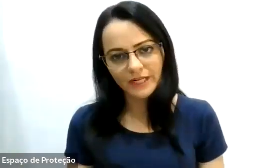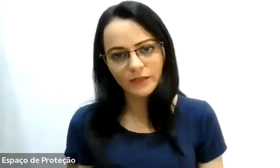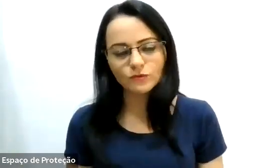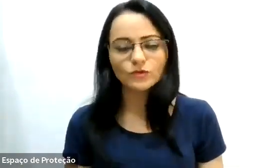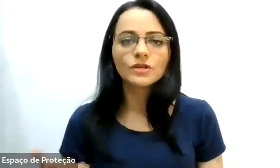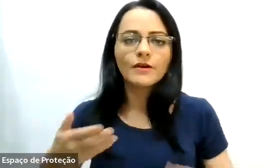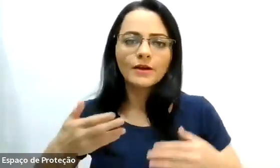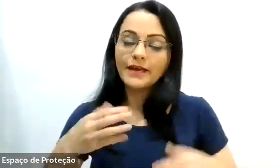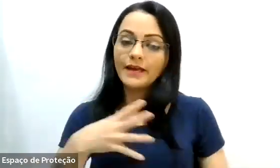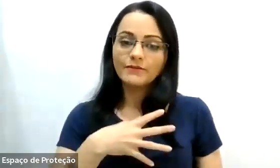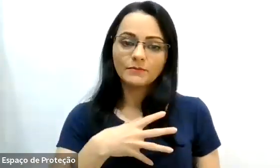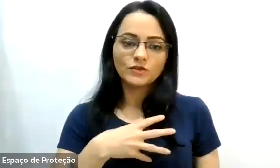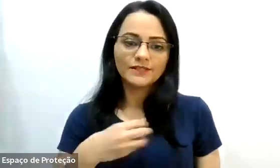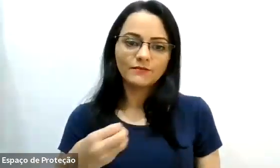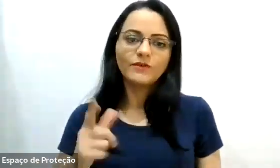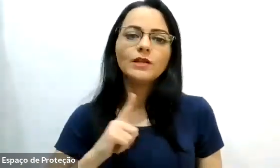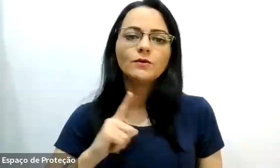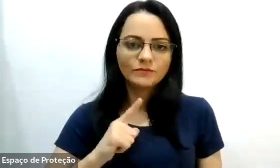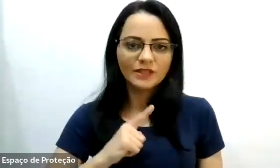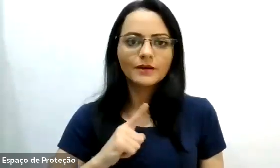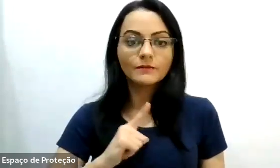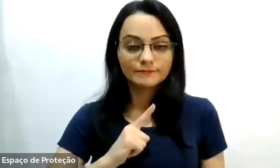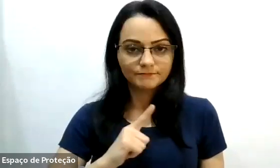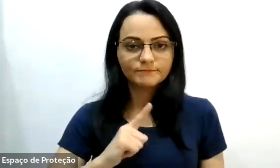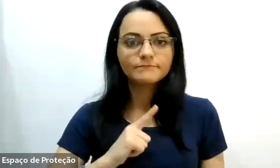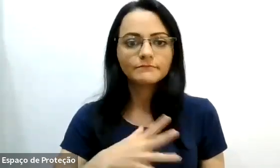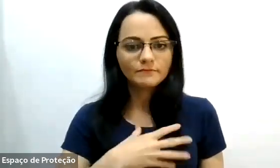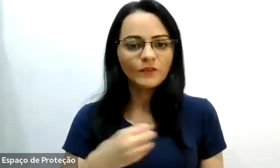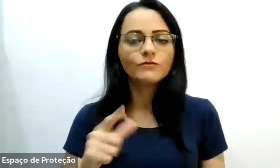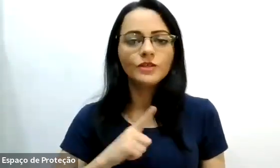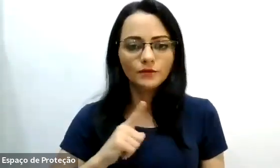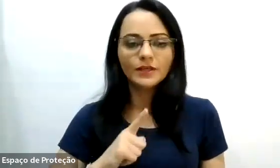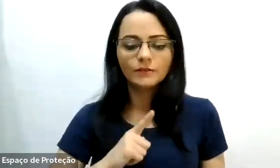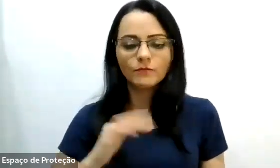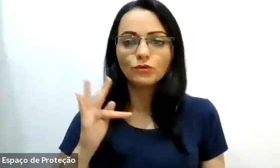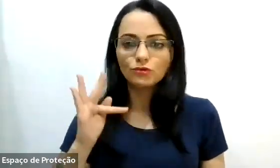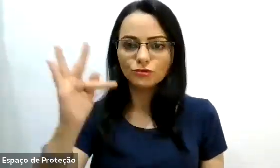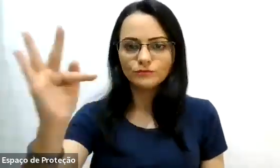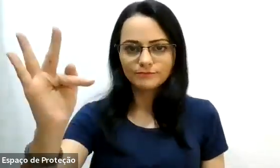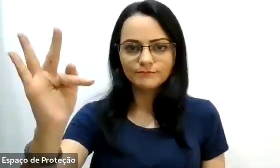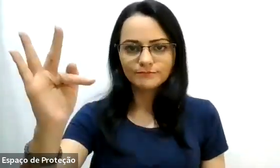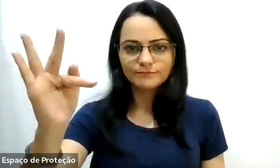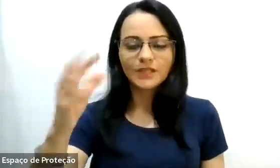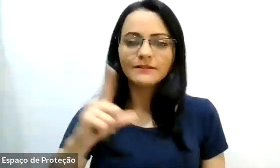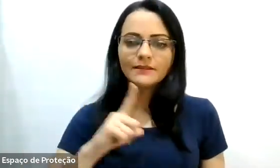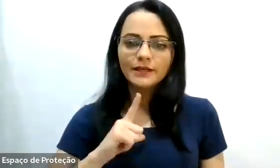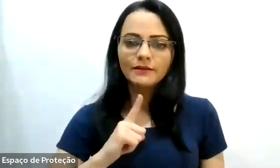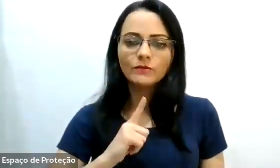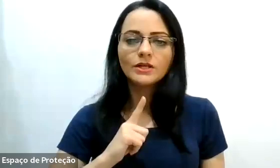dará à luz. Você pode fazer filho, ter. Filho, ter. Futuro. Ter